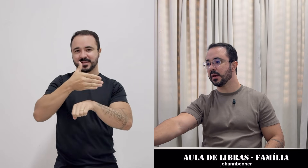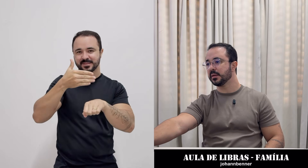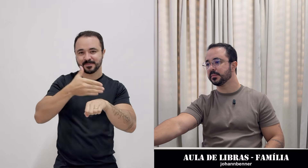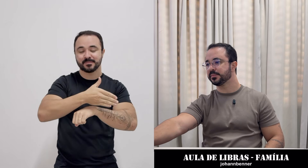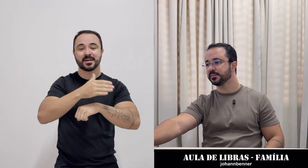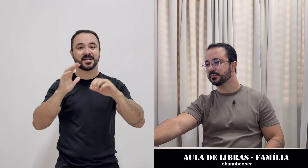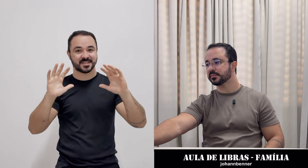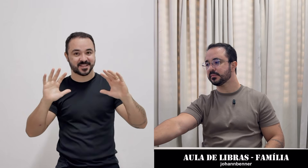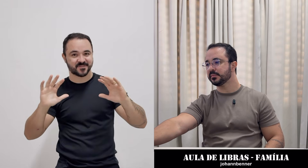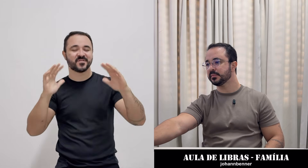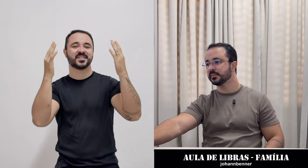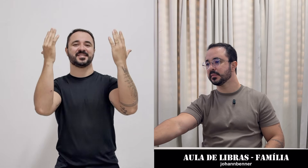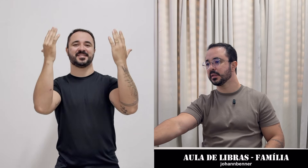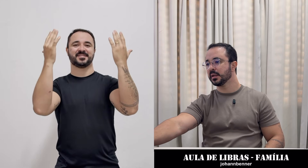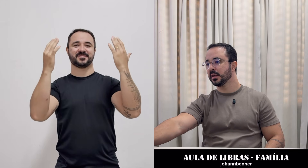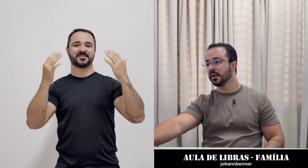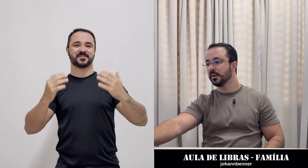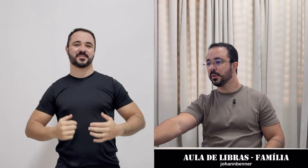o quê?